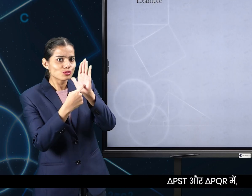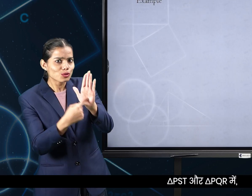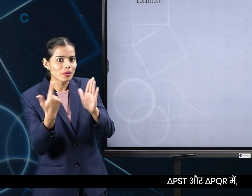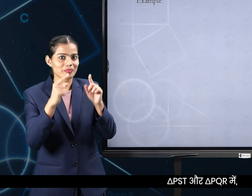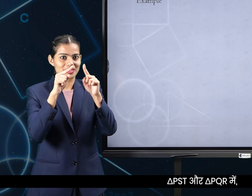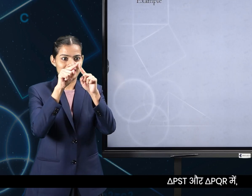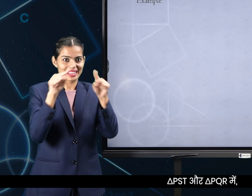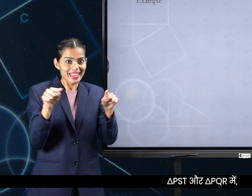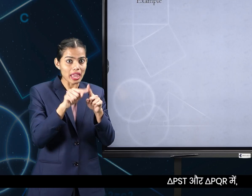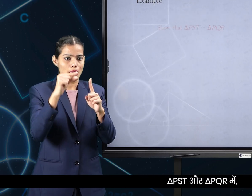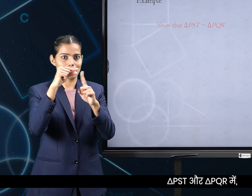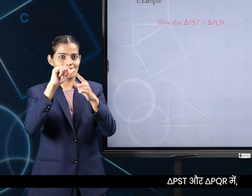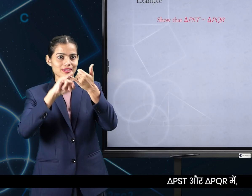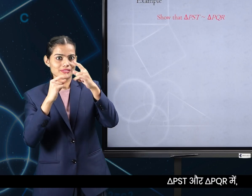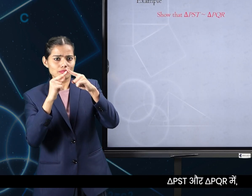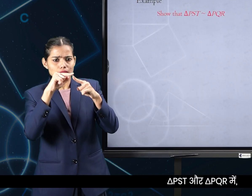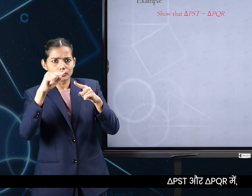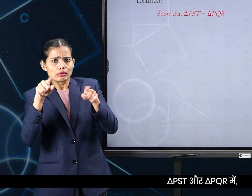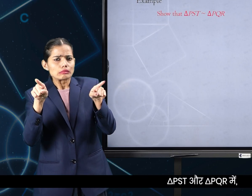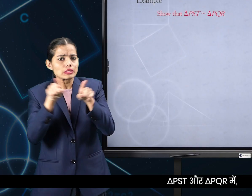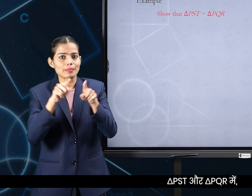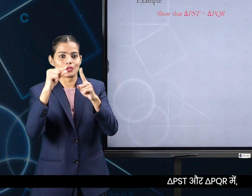त्रिभुज PST और त्रिभुज PQR में